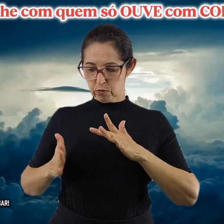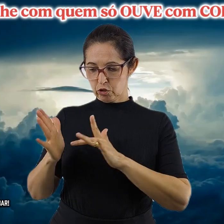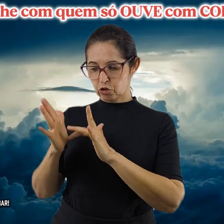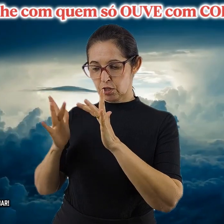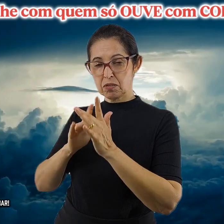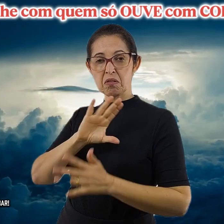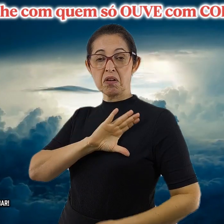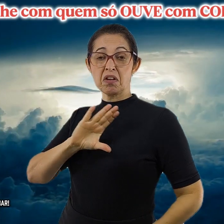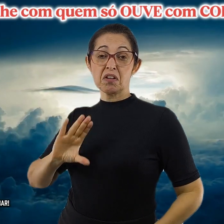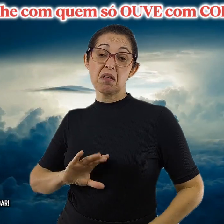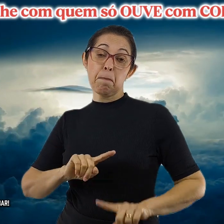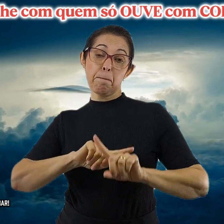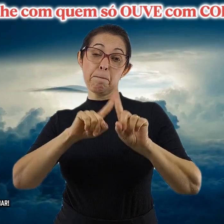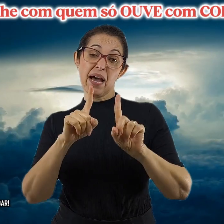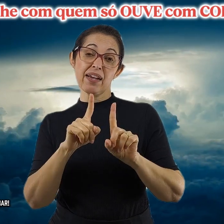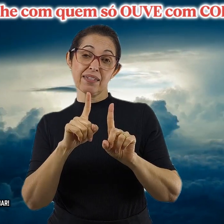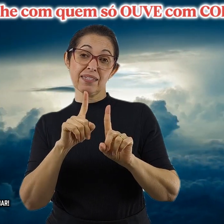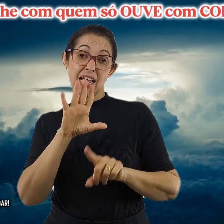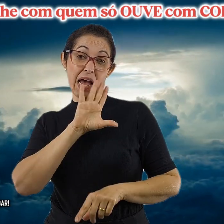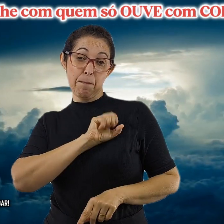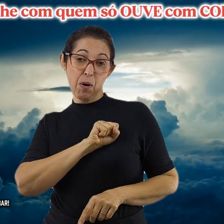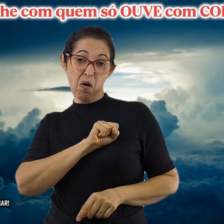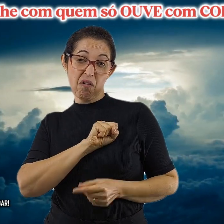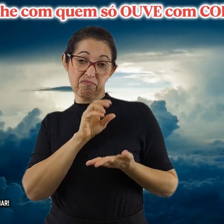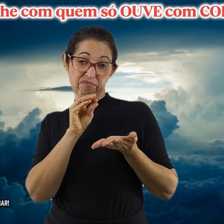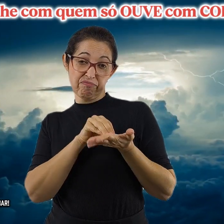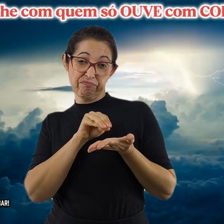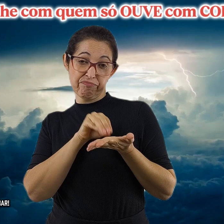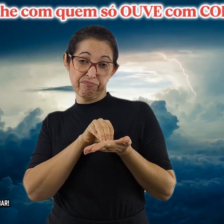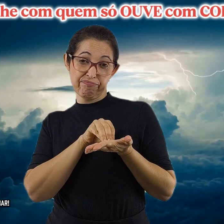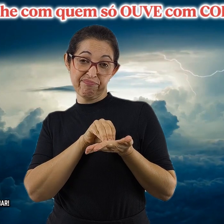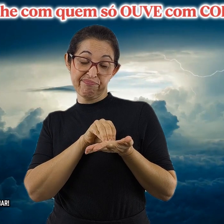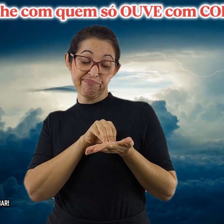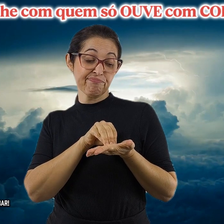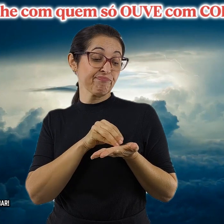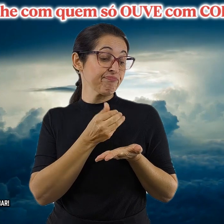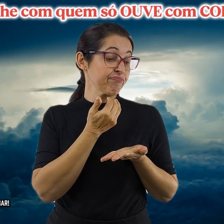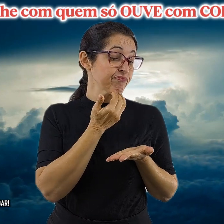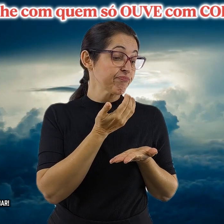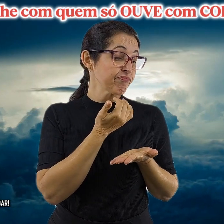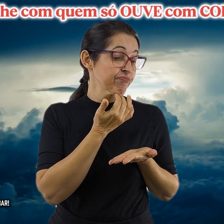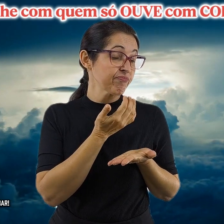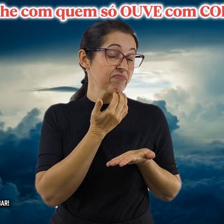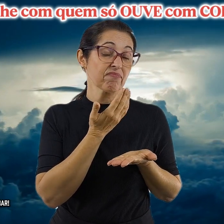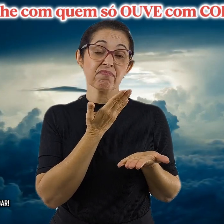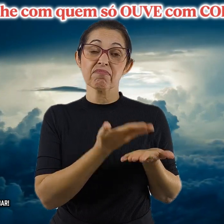Cristo, você diz: olha, mas se não tiver amor, acabou.